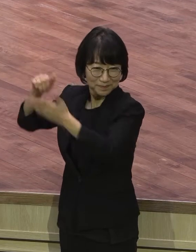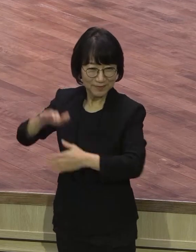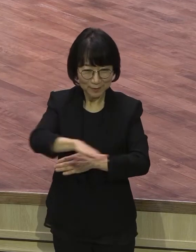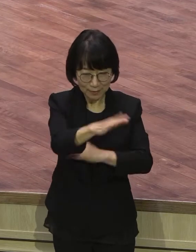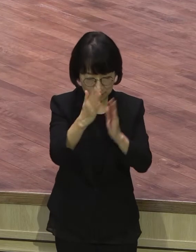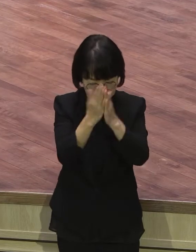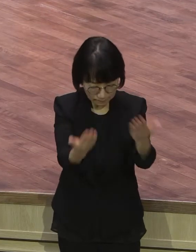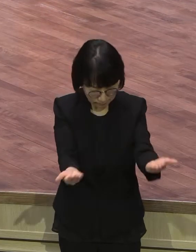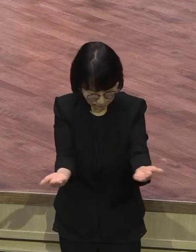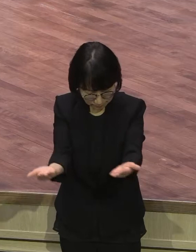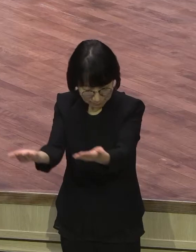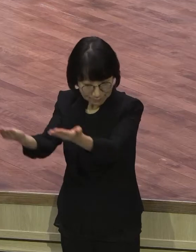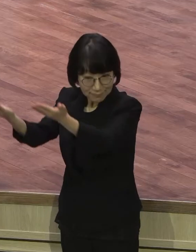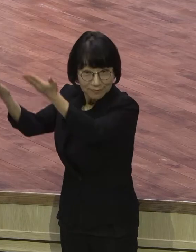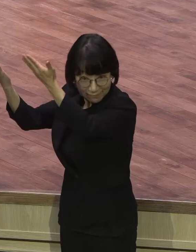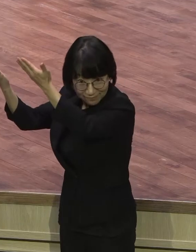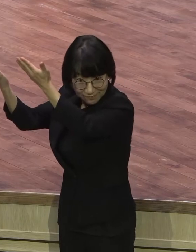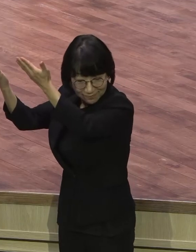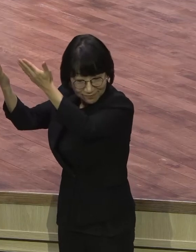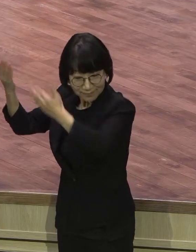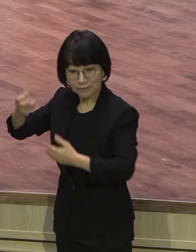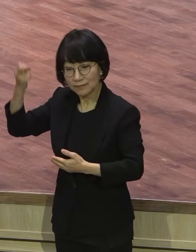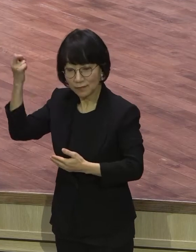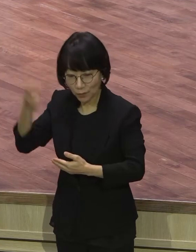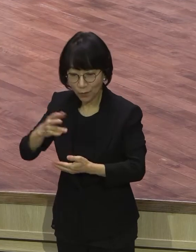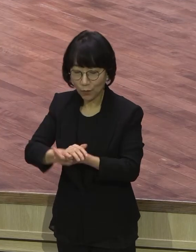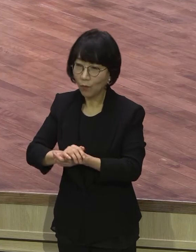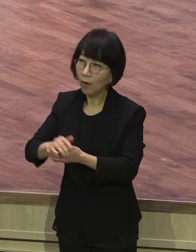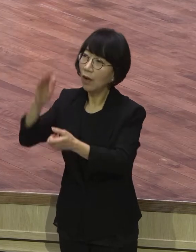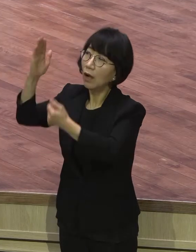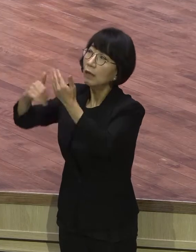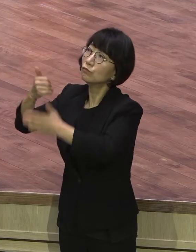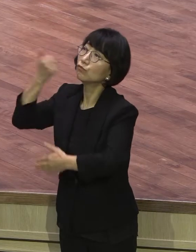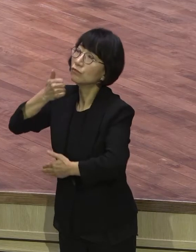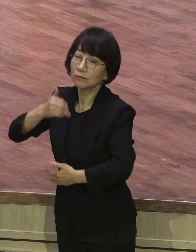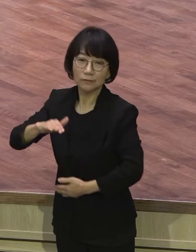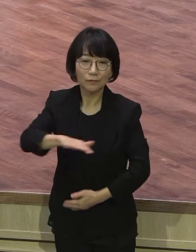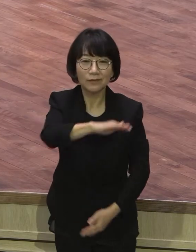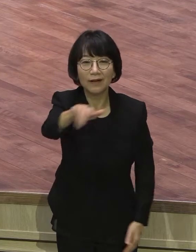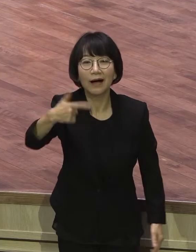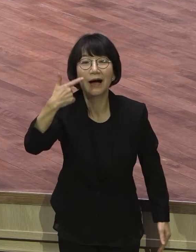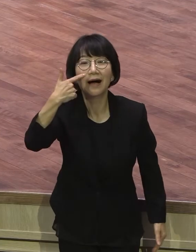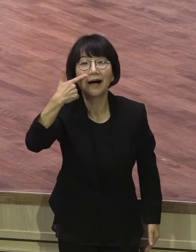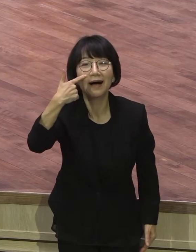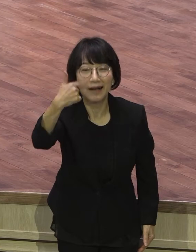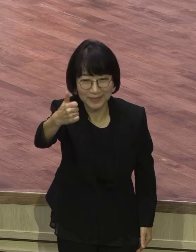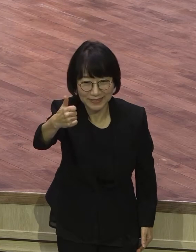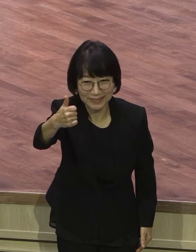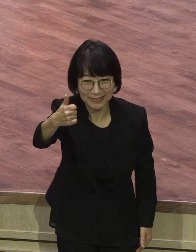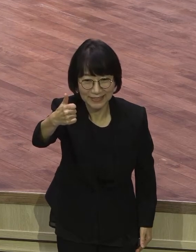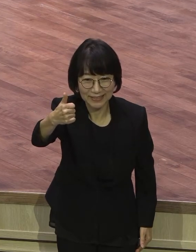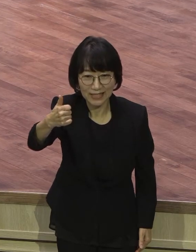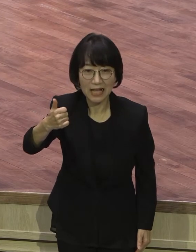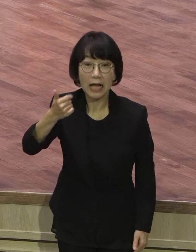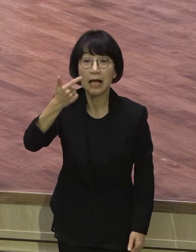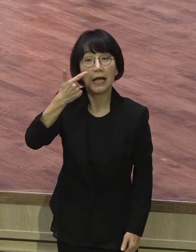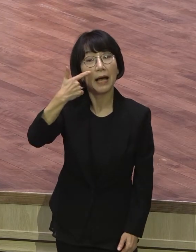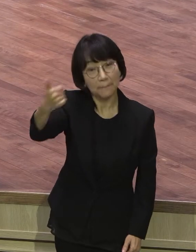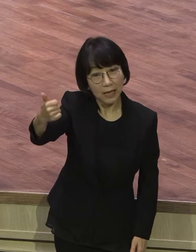유일한 기도의 대상이고 그분이 우리의 아버지시다. 우리 아버지, 아빠